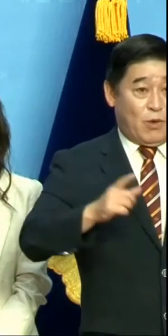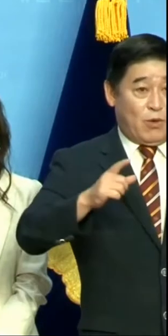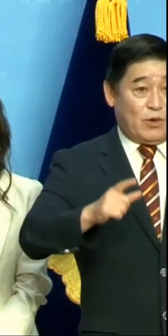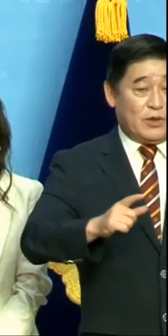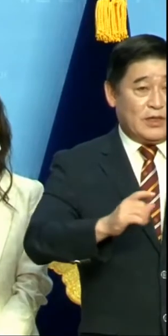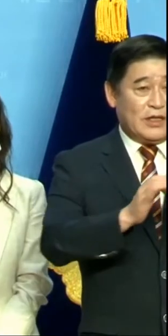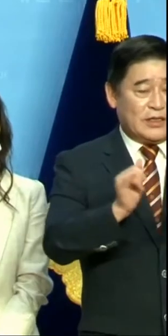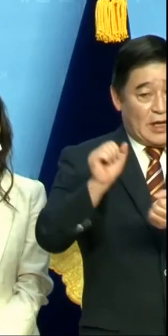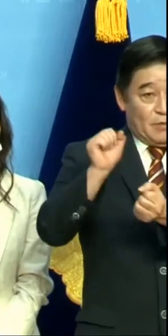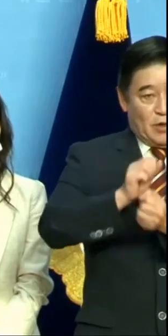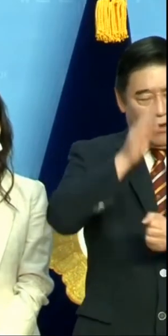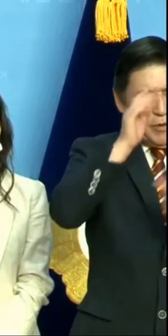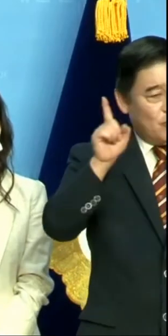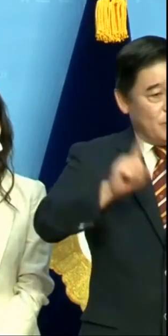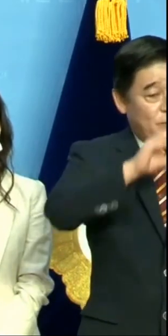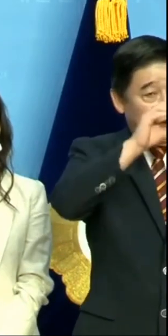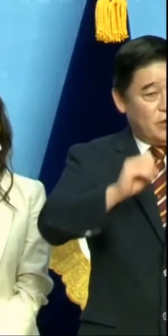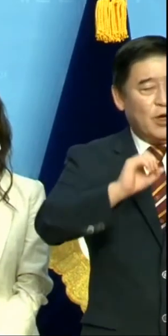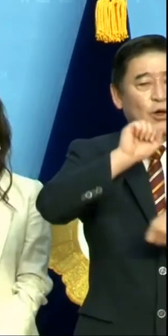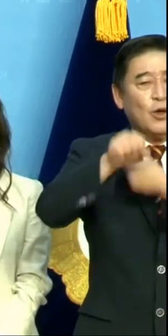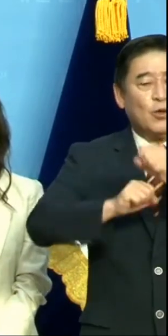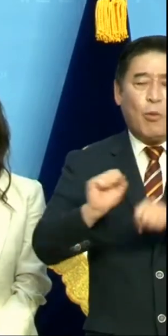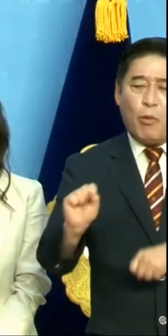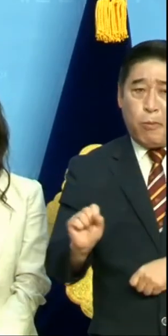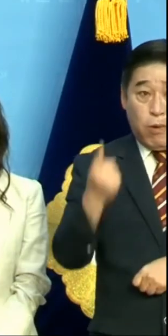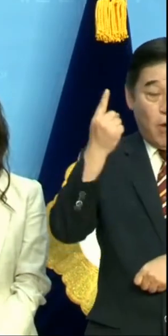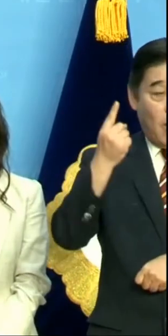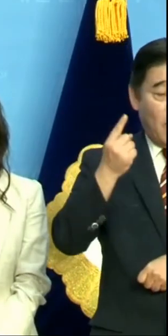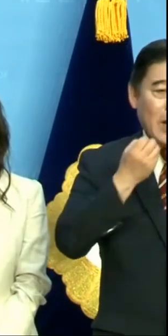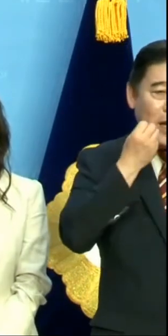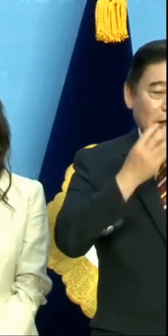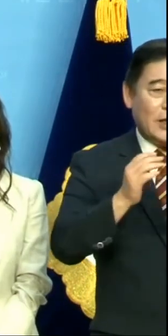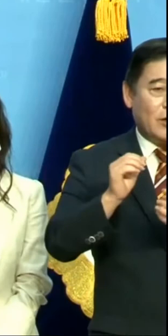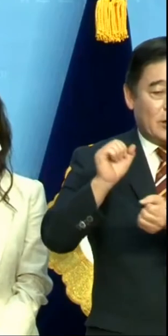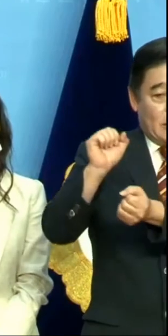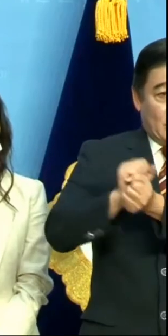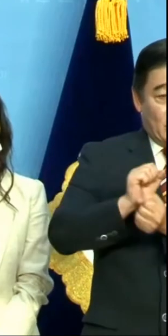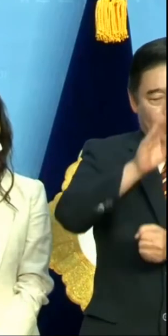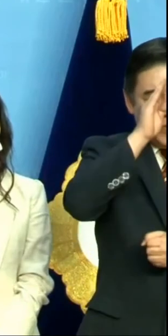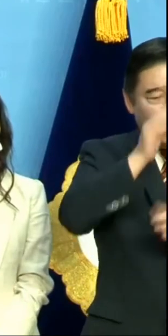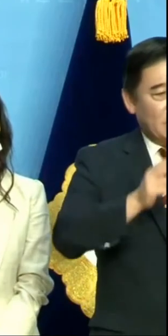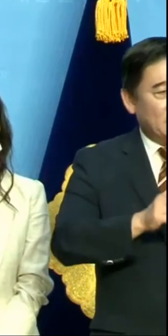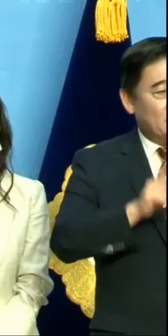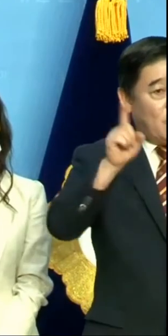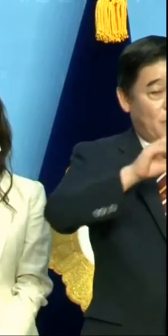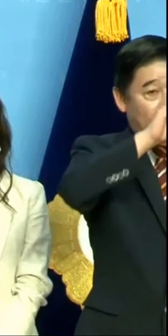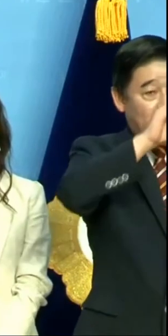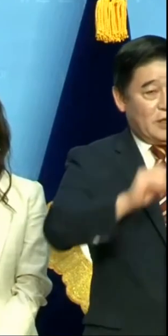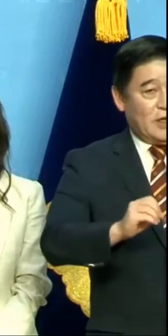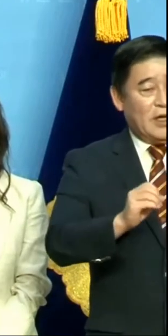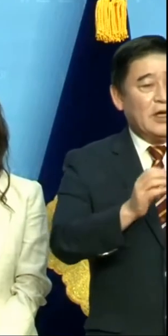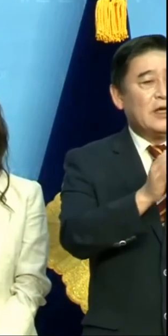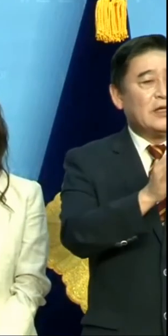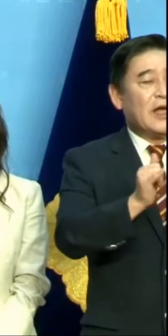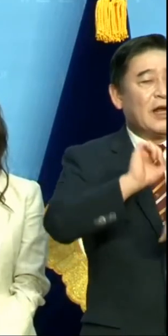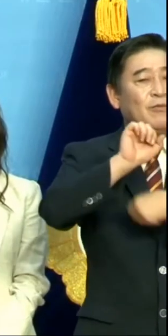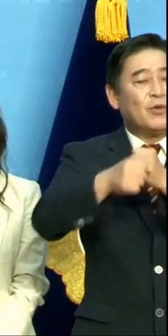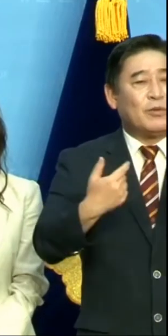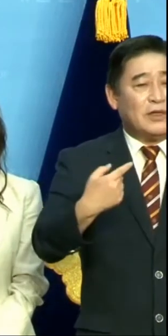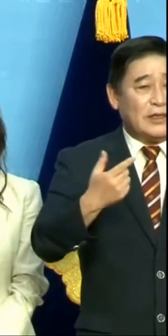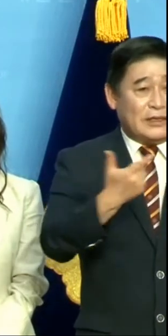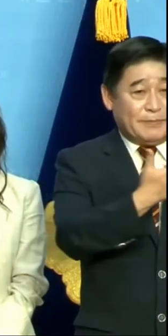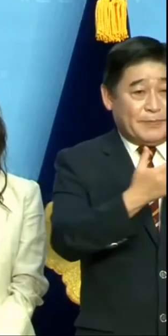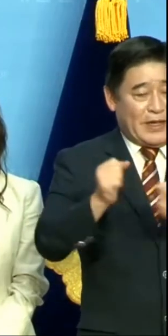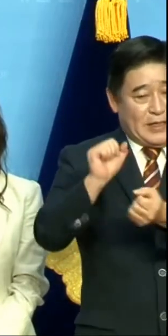병의 60% 가 동물에서 유래하며 새롭게 발생하는 감면 병의 75% 가 인수 공통 전염병 이라고